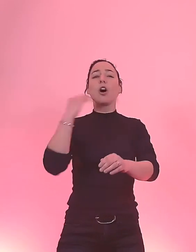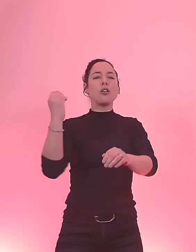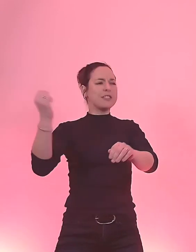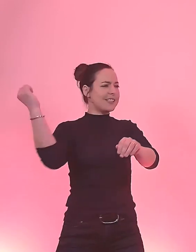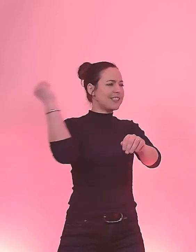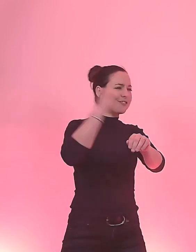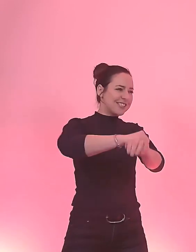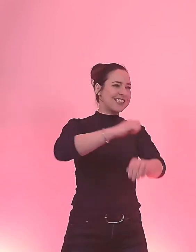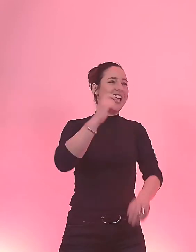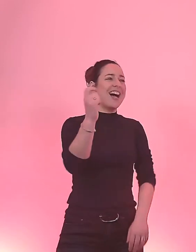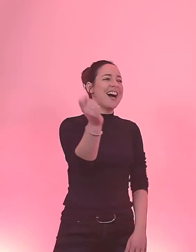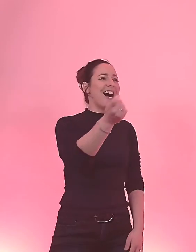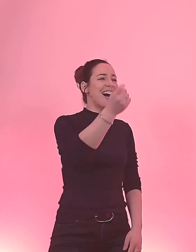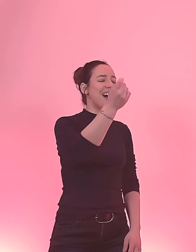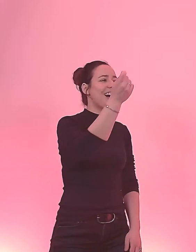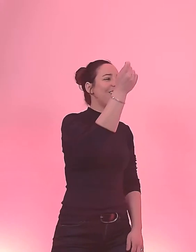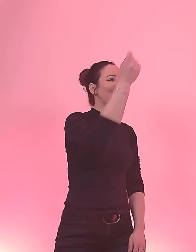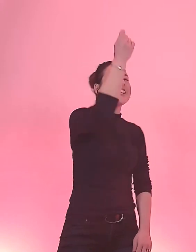zeg